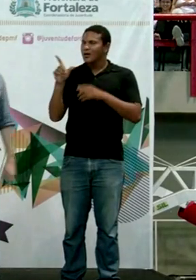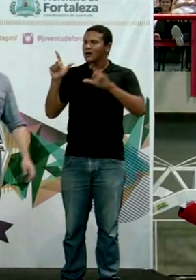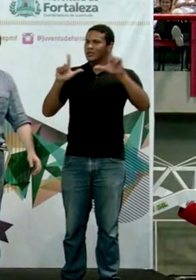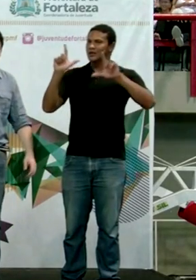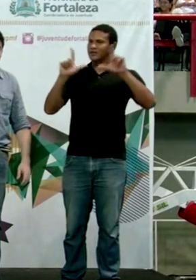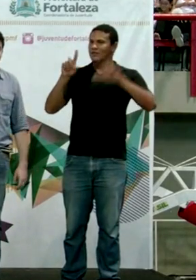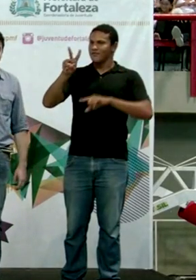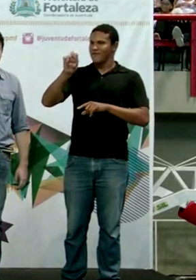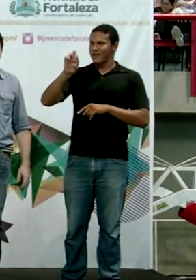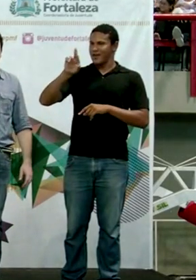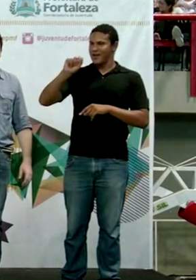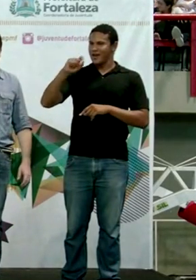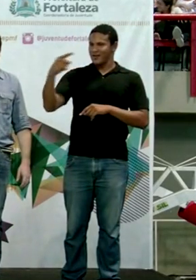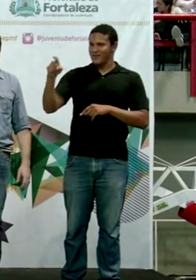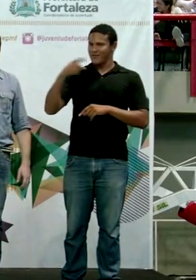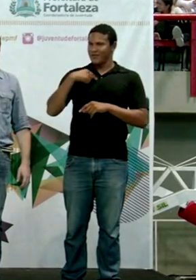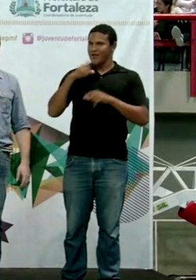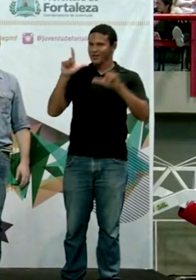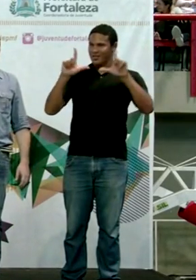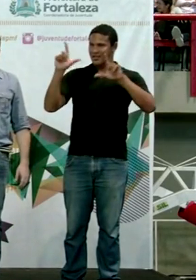do som, né? Não tem aquela mulher?